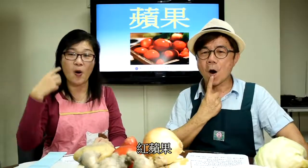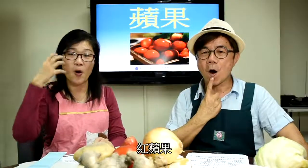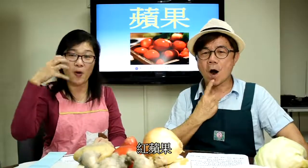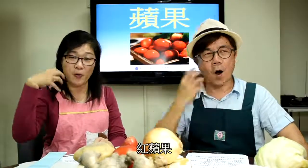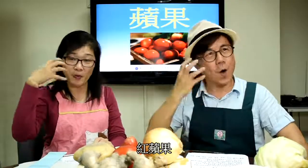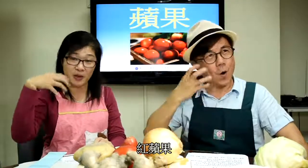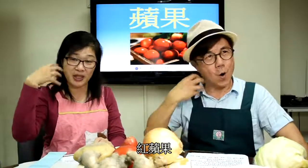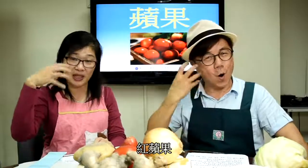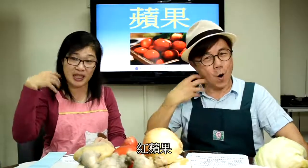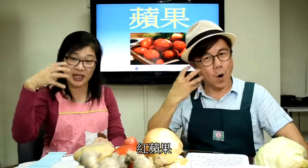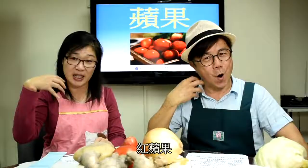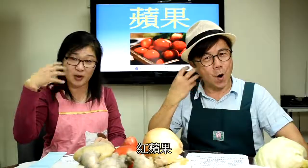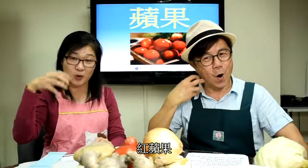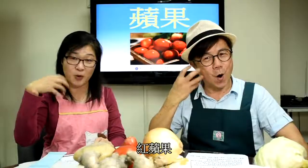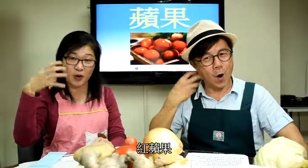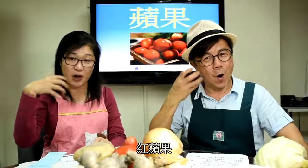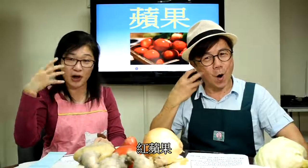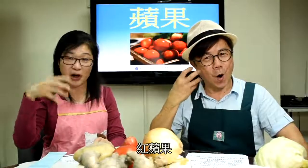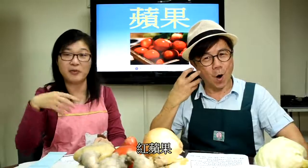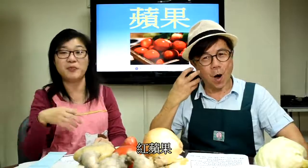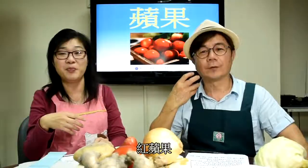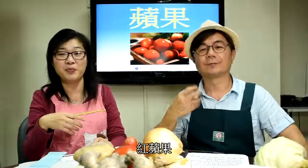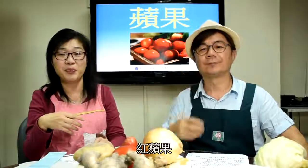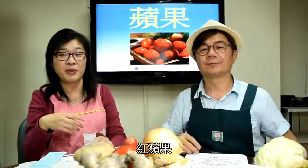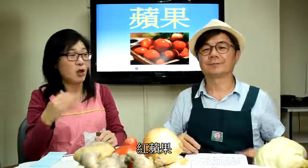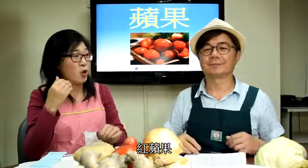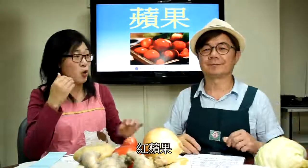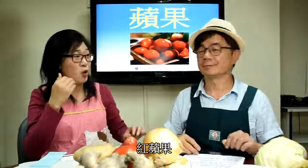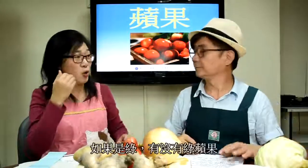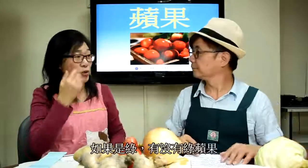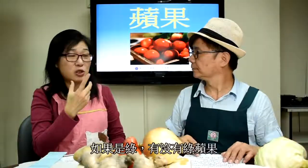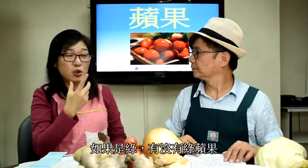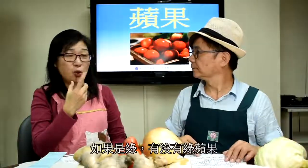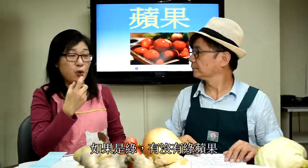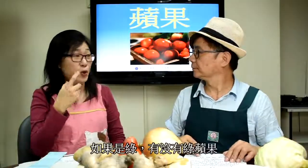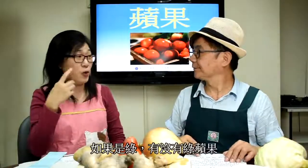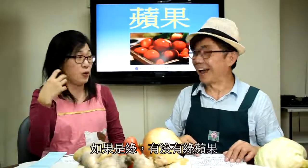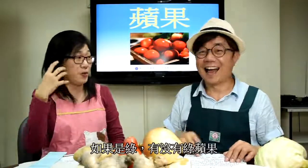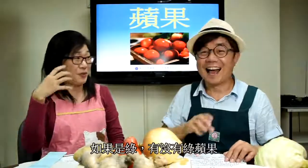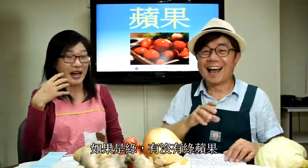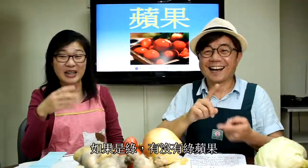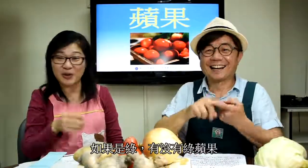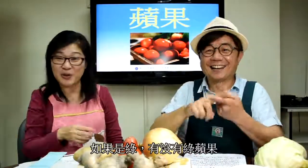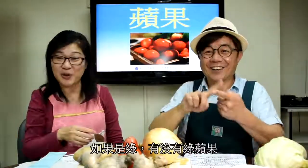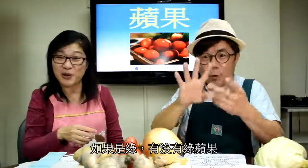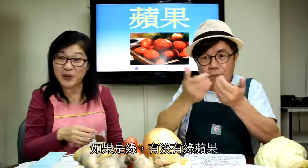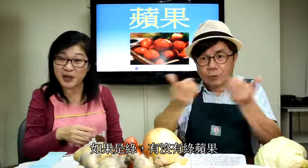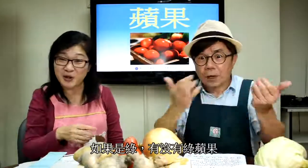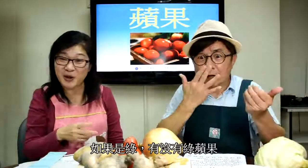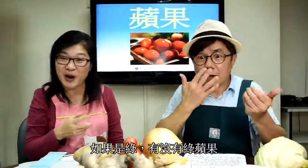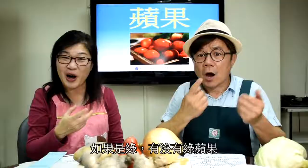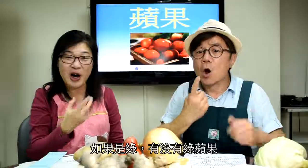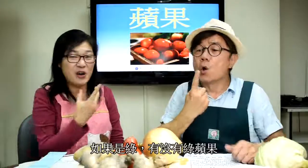红苹果。如果是绿，啊，有没有绿苹果？